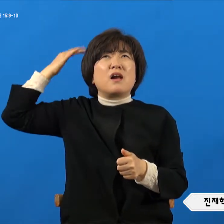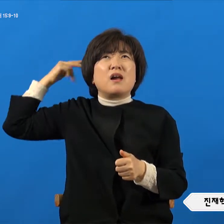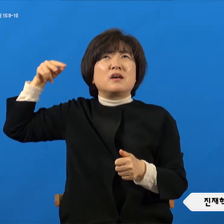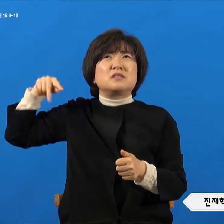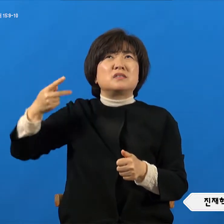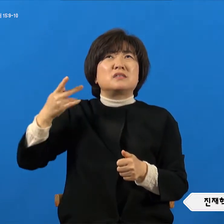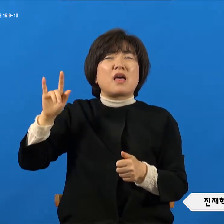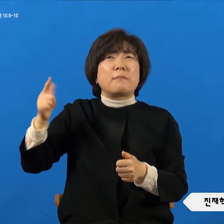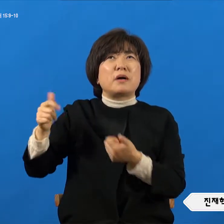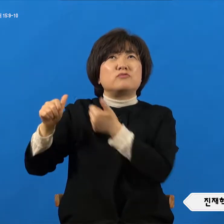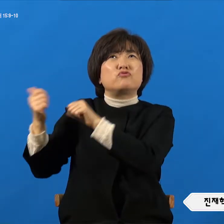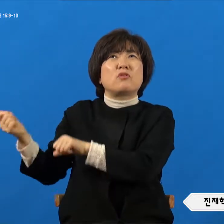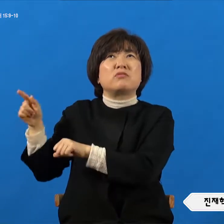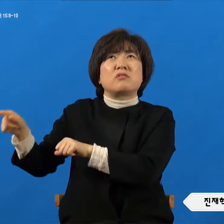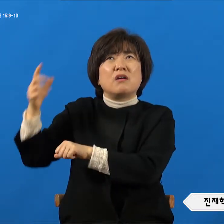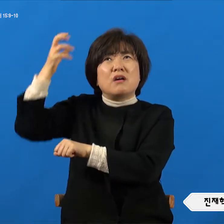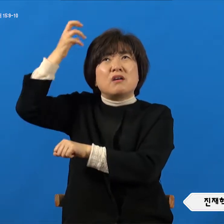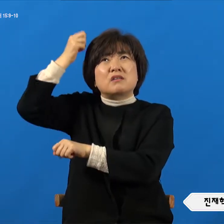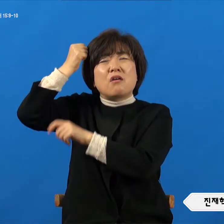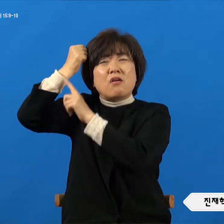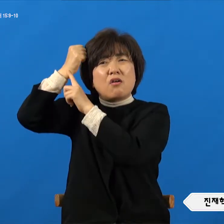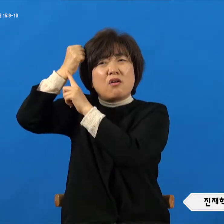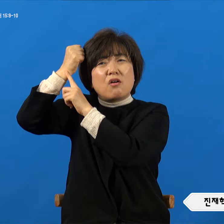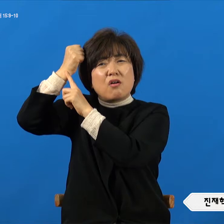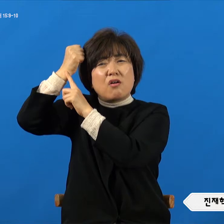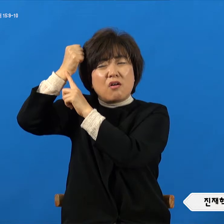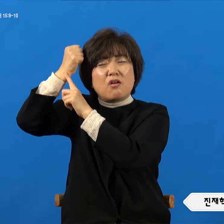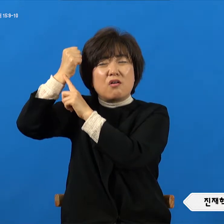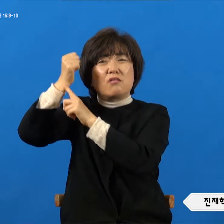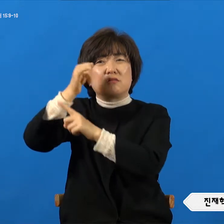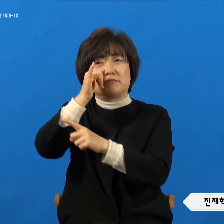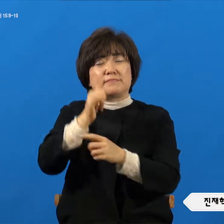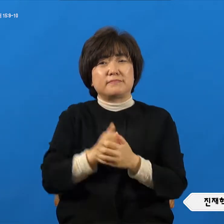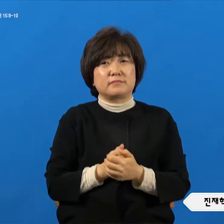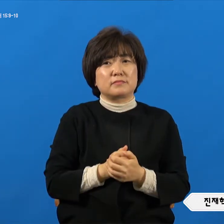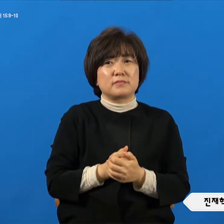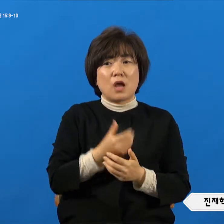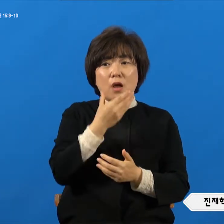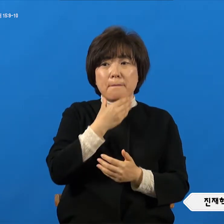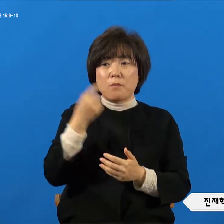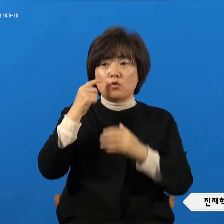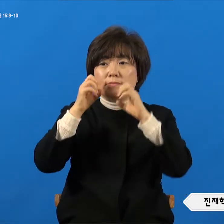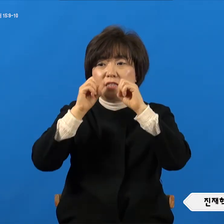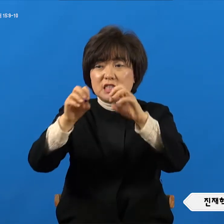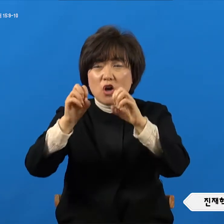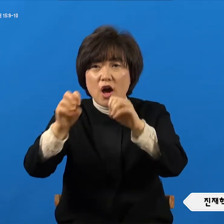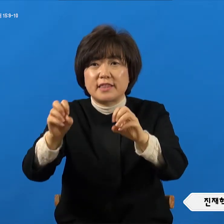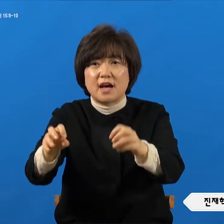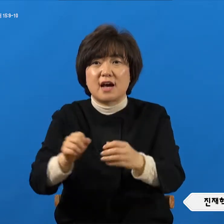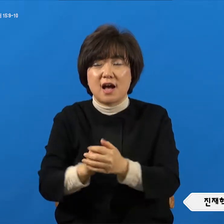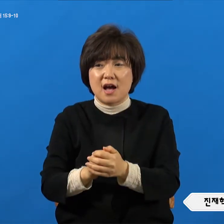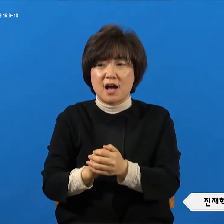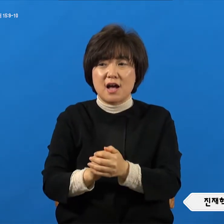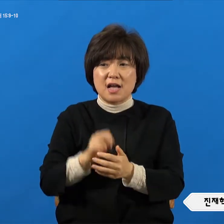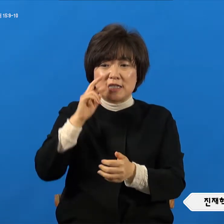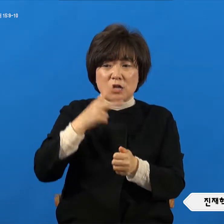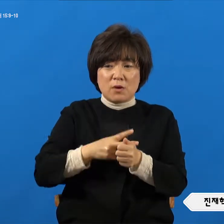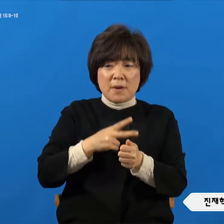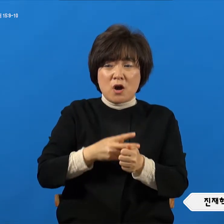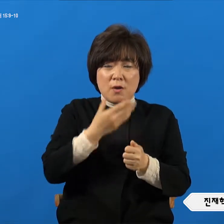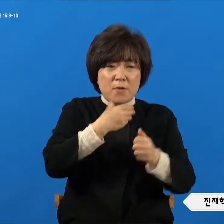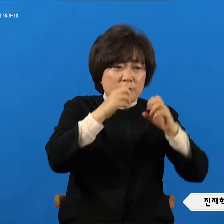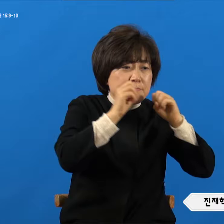영향을 끼쳤을 거라고 생각됩니다. 복음을 증거하다가 사도 바울이 힘들고 어려울